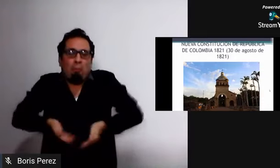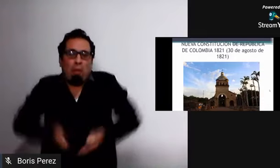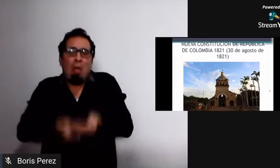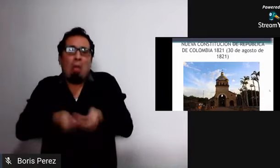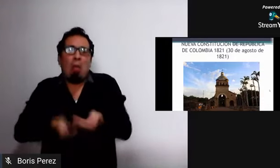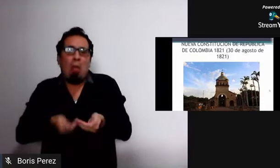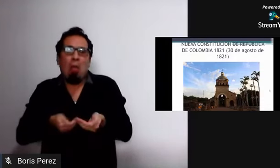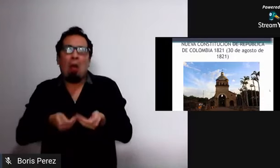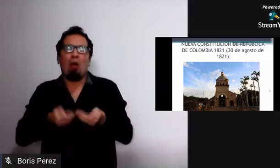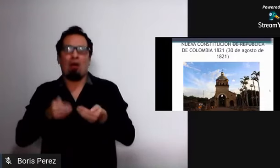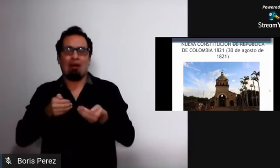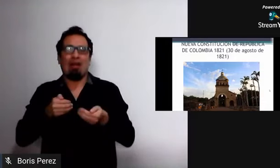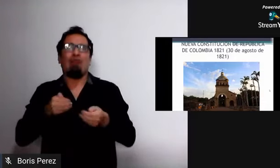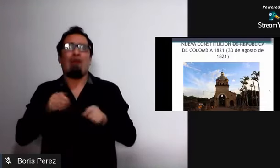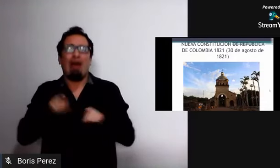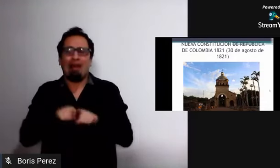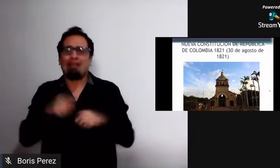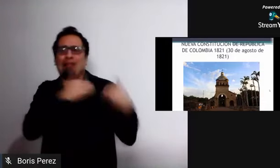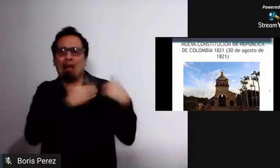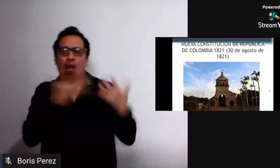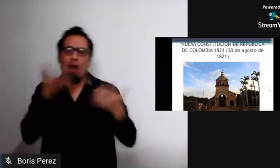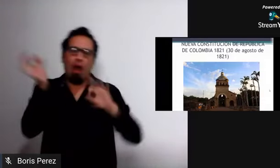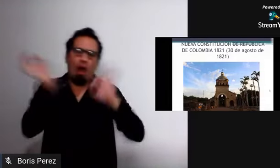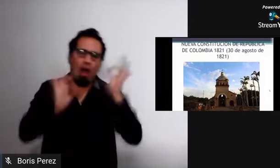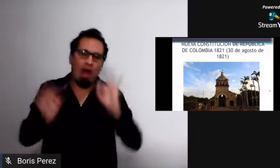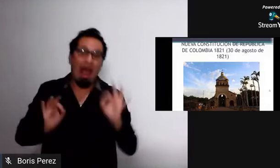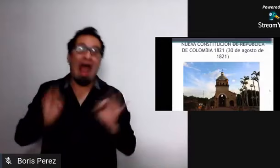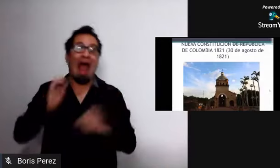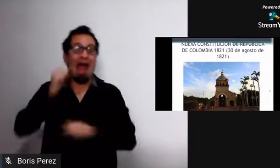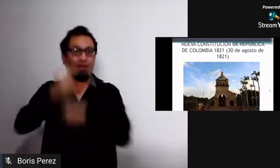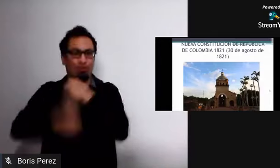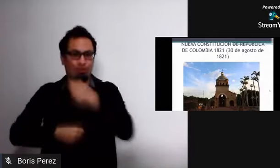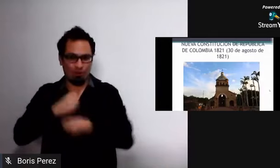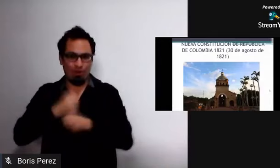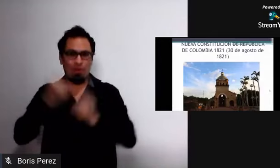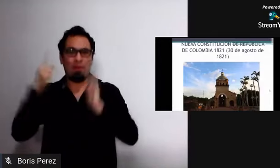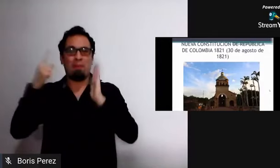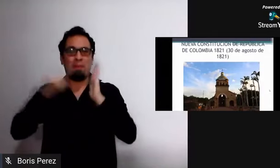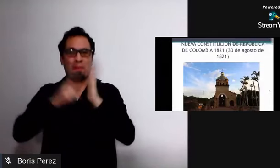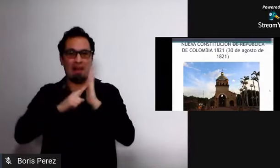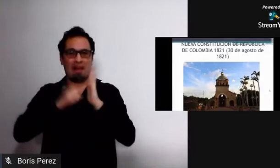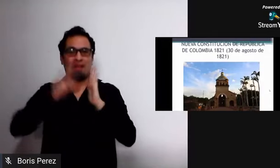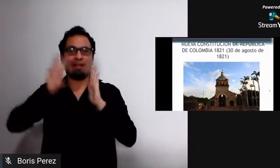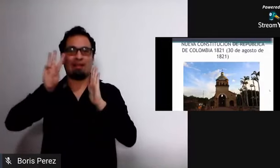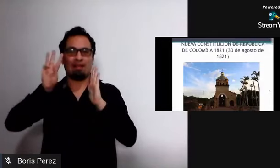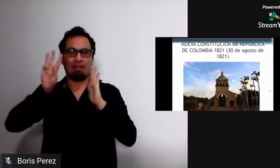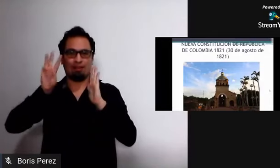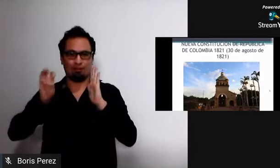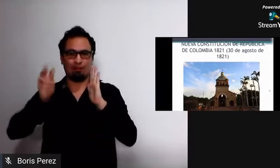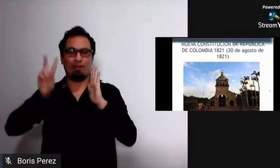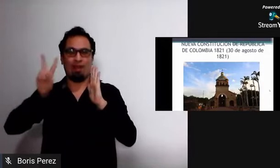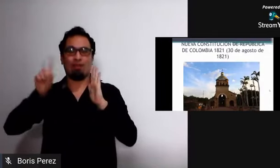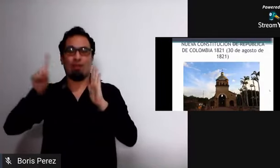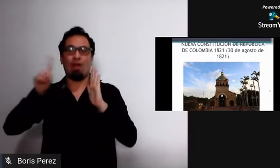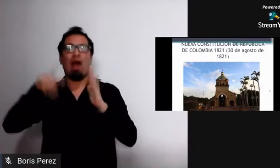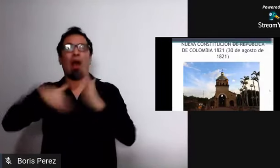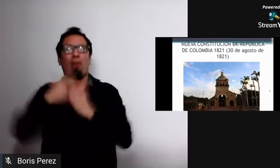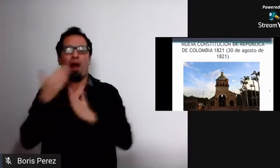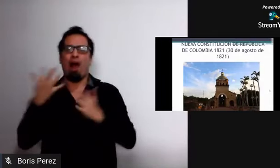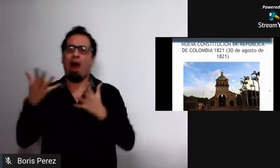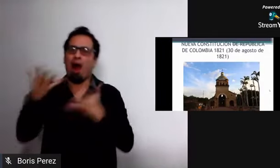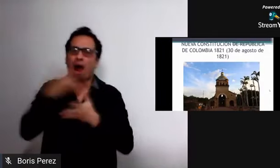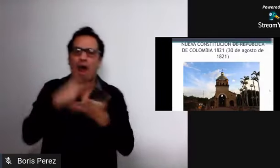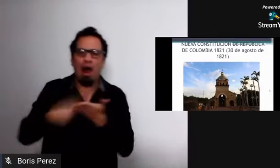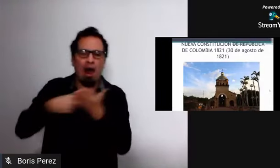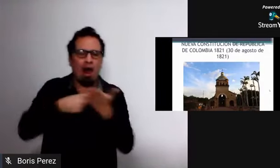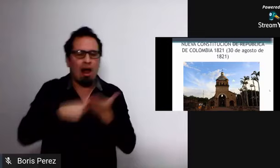un sistema legislativo, una constitución. Prácticamente la República de Colombia que se estaba conformando era como un